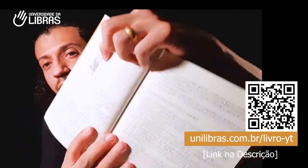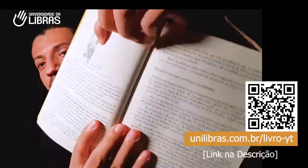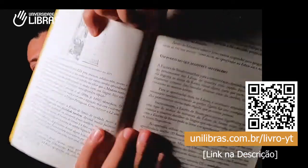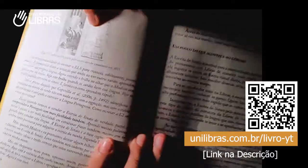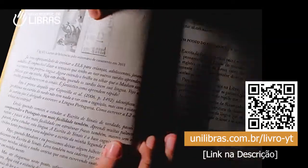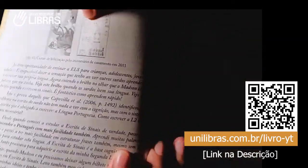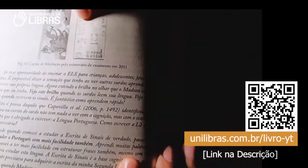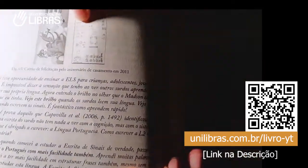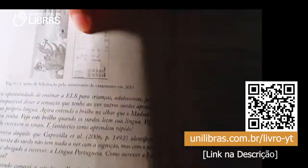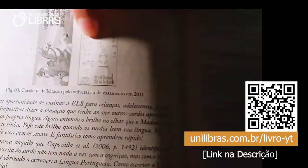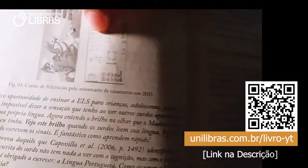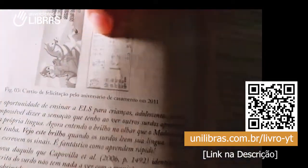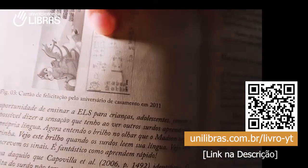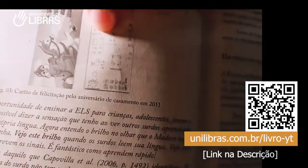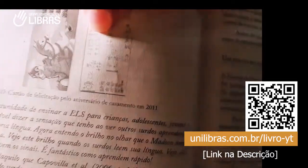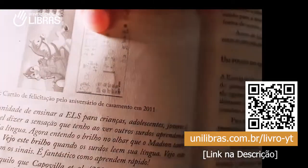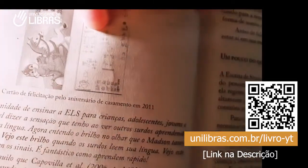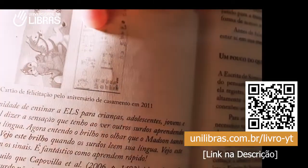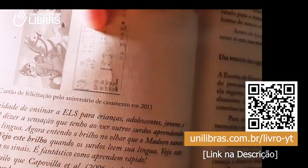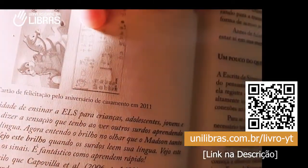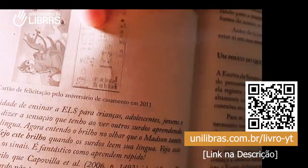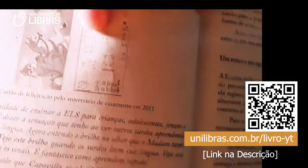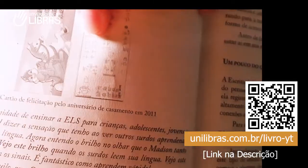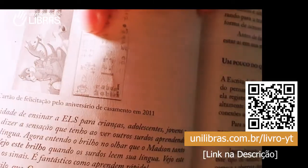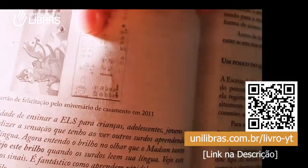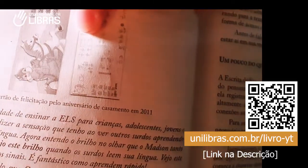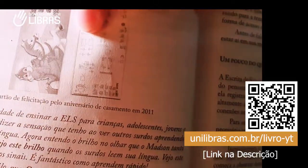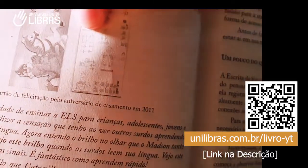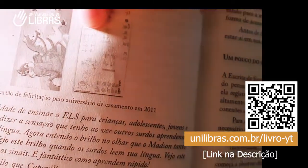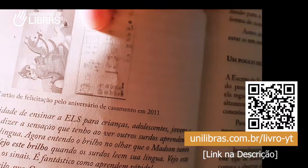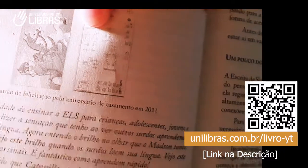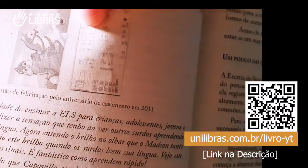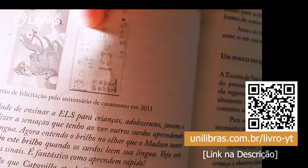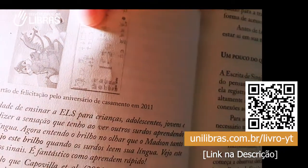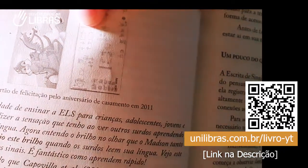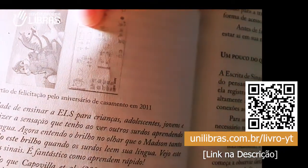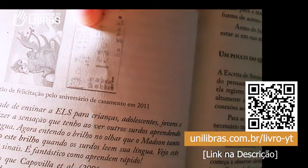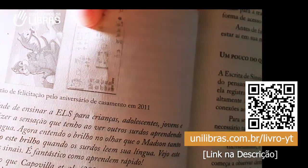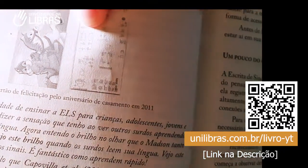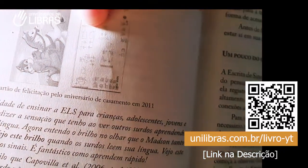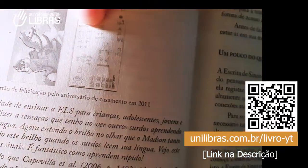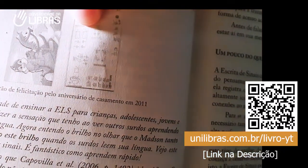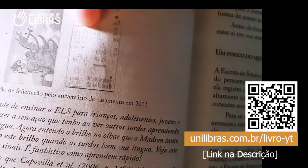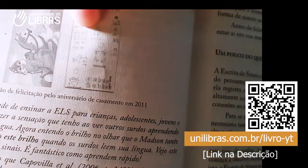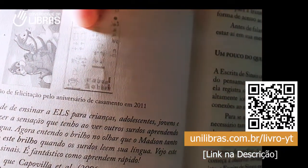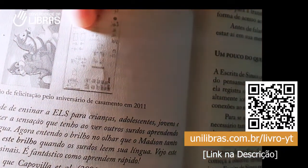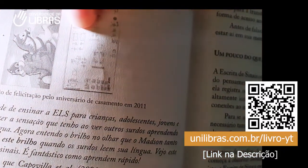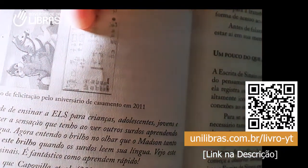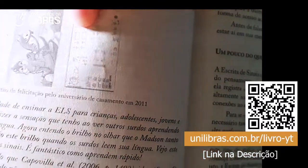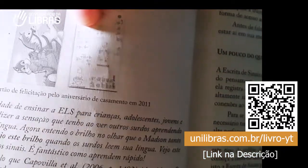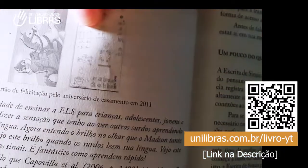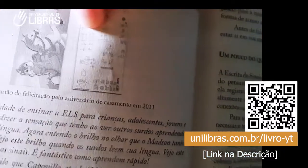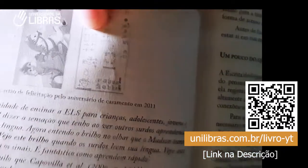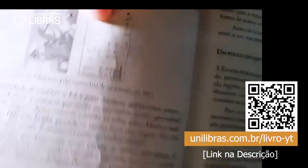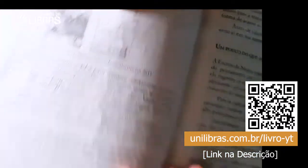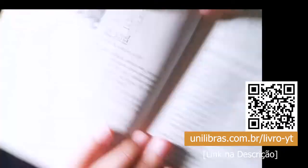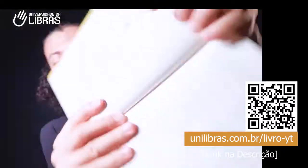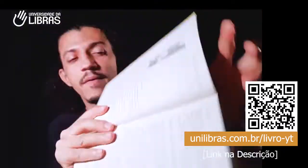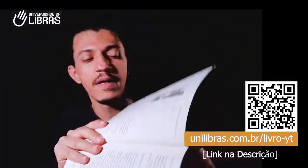o nível de libras que ela passou a ter por causa da escrita esse parágrafo foi essa frase melhor dizendo